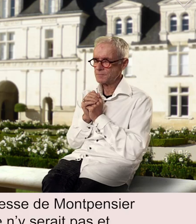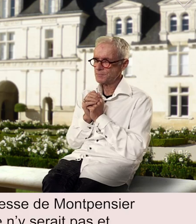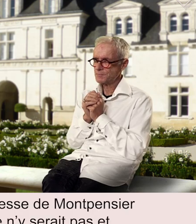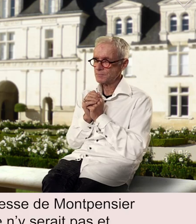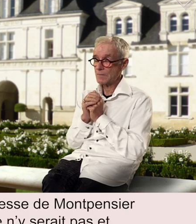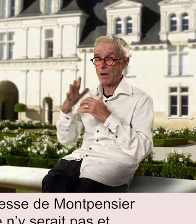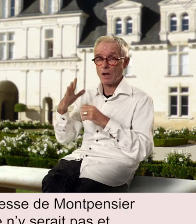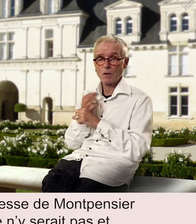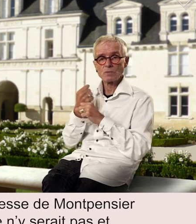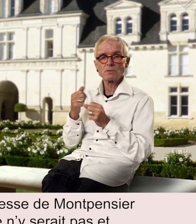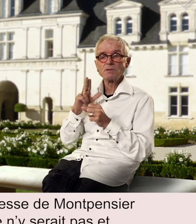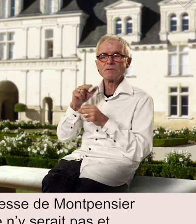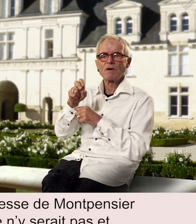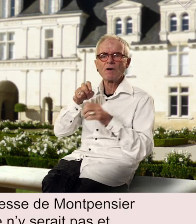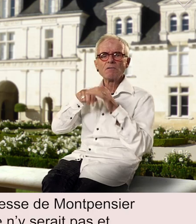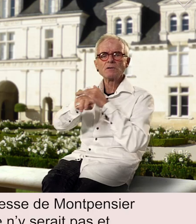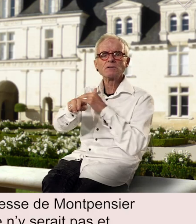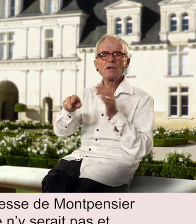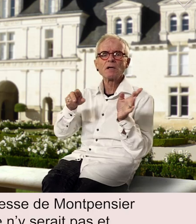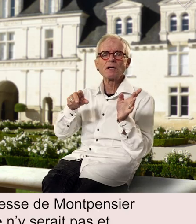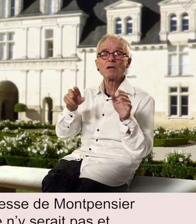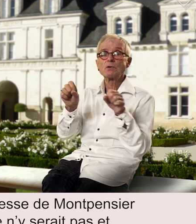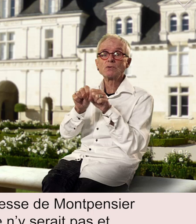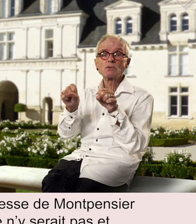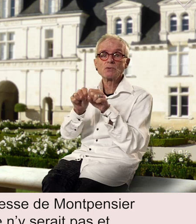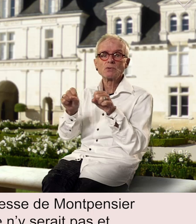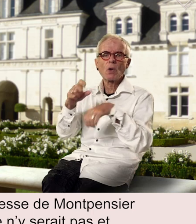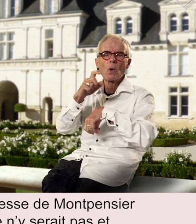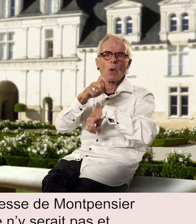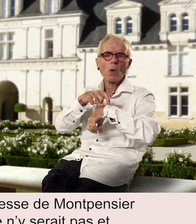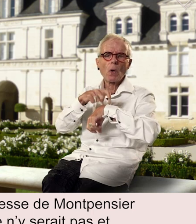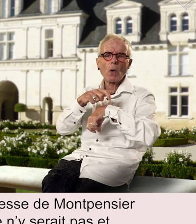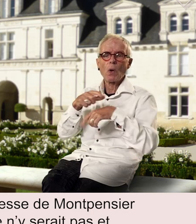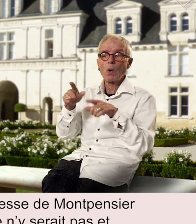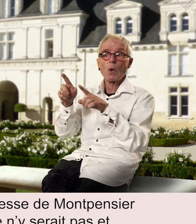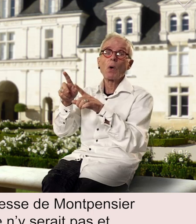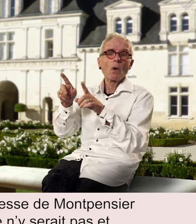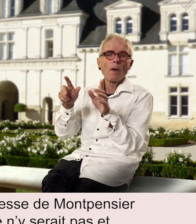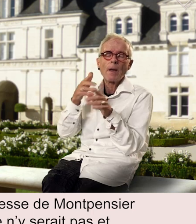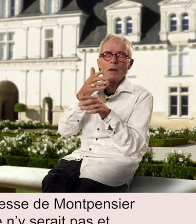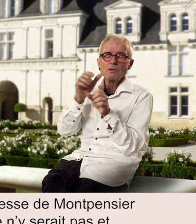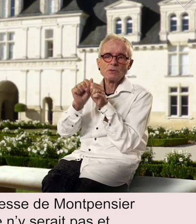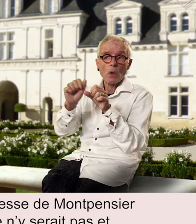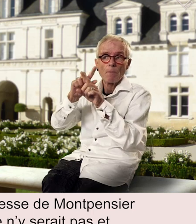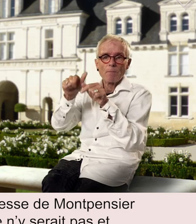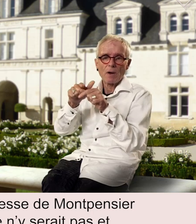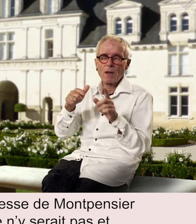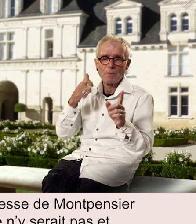Il obtint qu'elle se trouverait chez la duchesse de Montpensier, sa sœur, à une heure que la duchesse n'y serait pas et qu'ils s'y